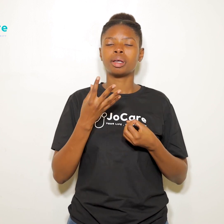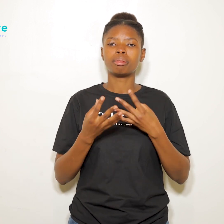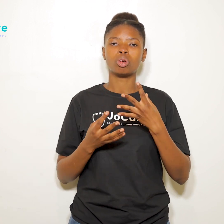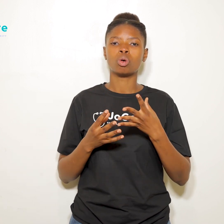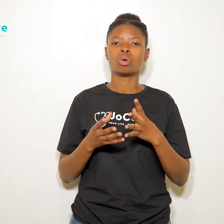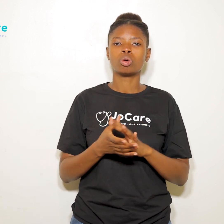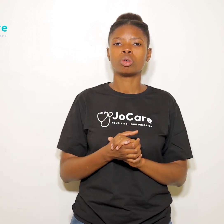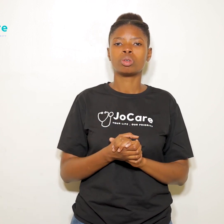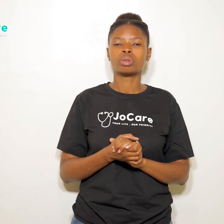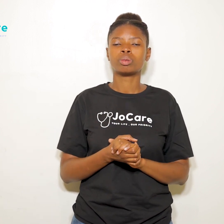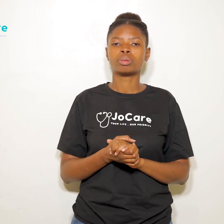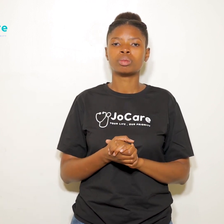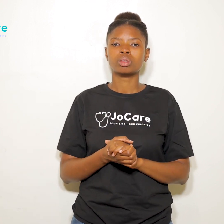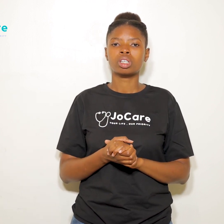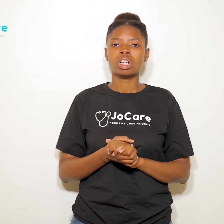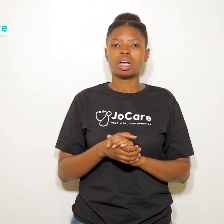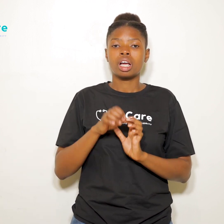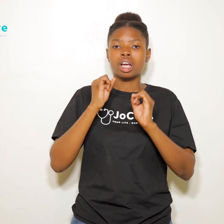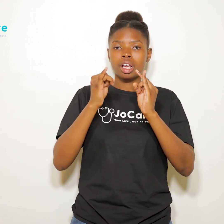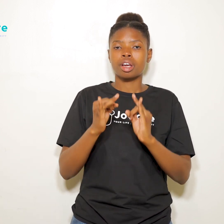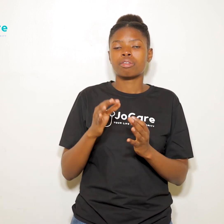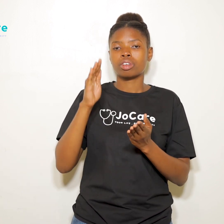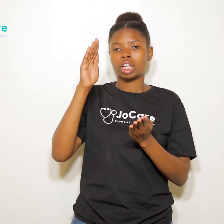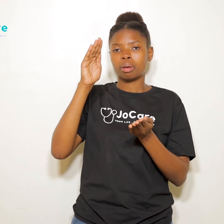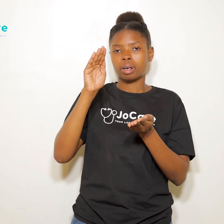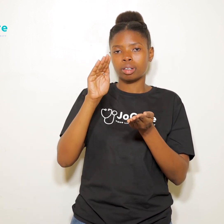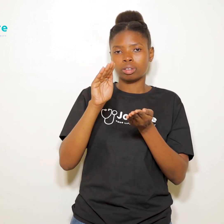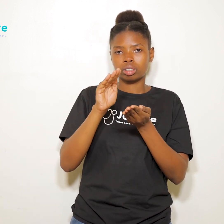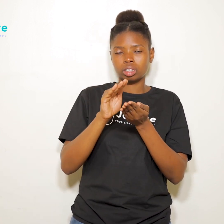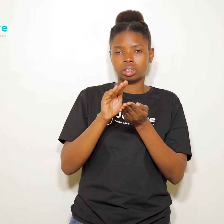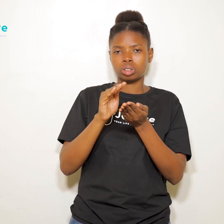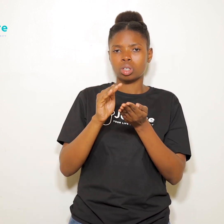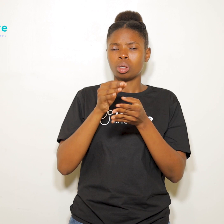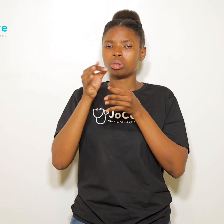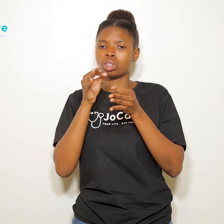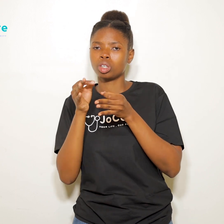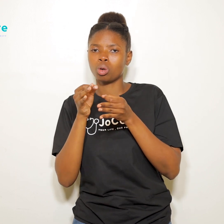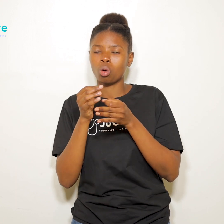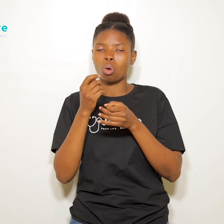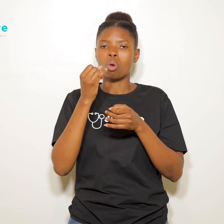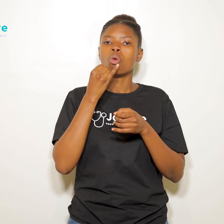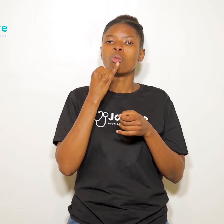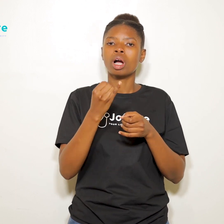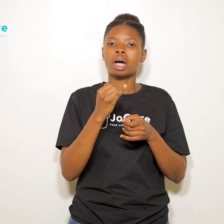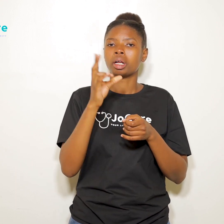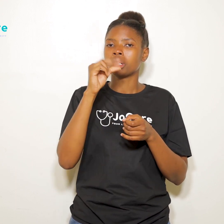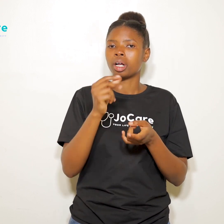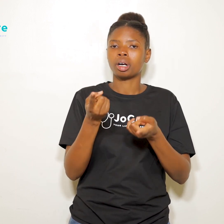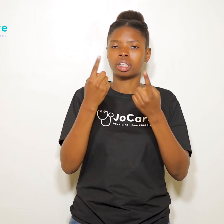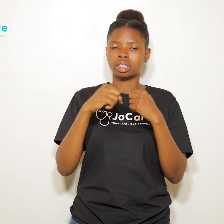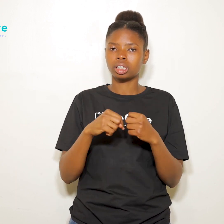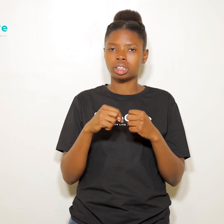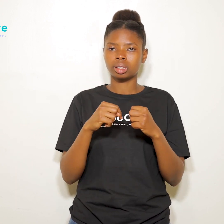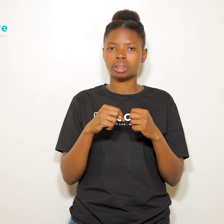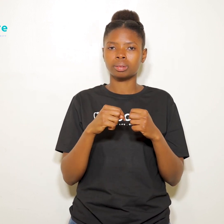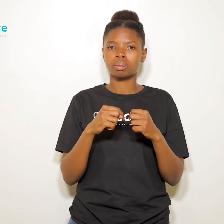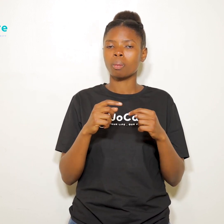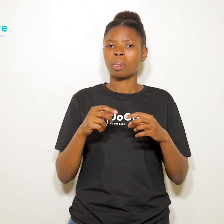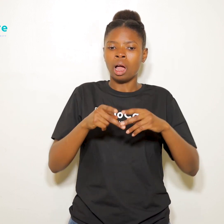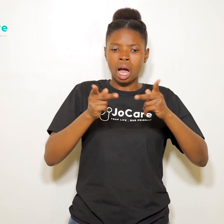na estrogene, iyo igabanyutse bivuge ngo umwana ntagakije, cyari cyacu cyari cyakozwe muri